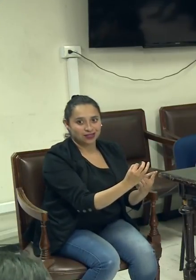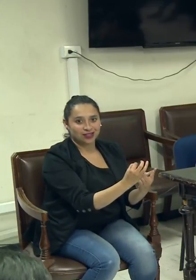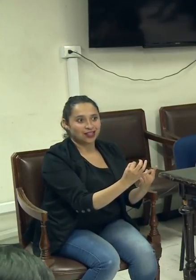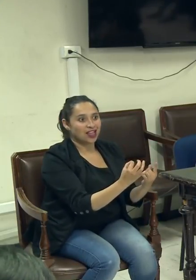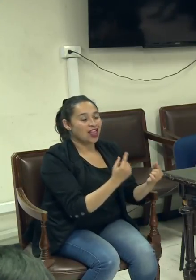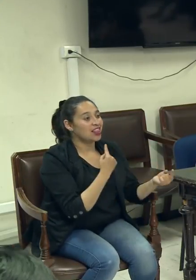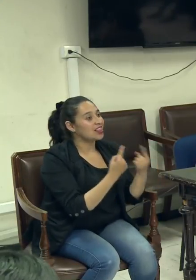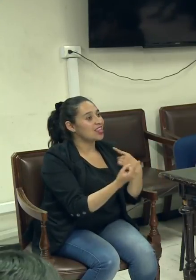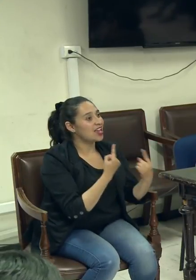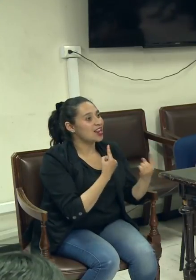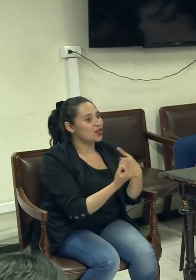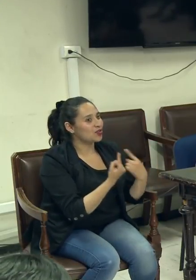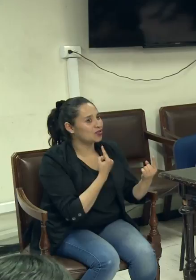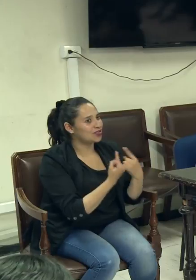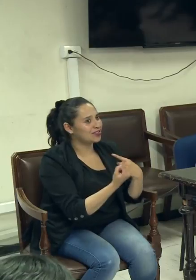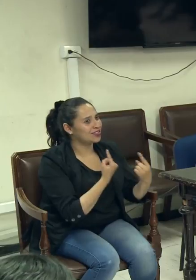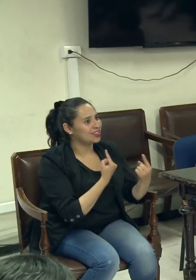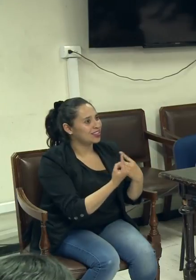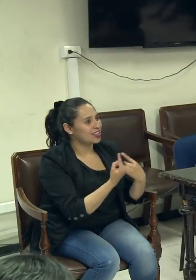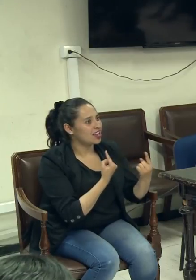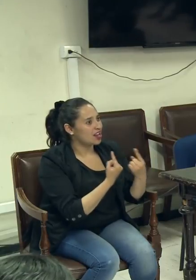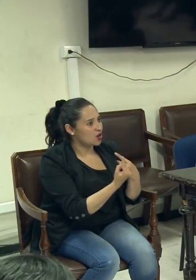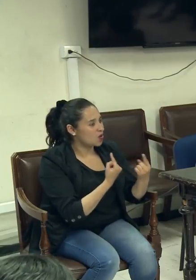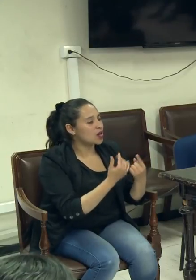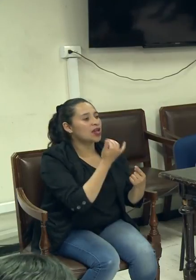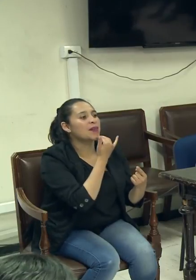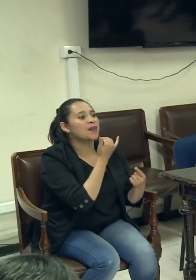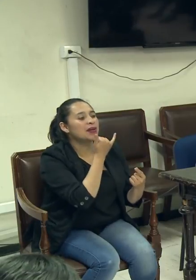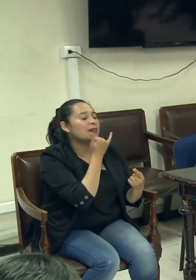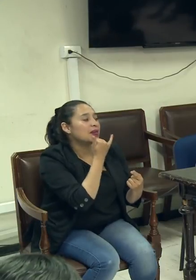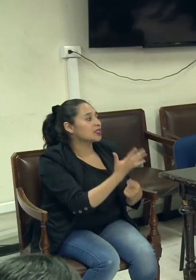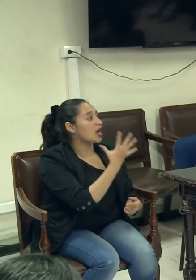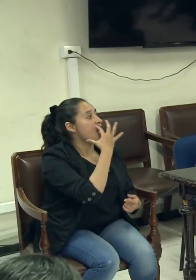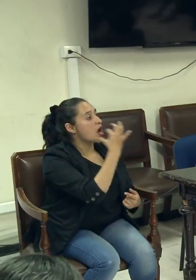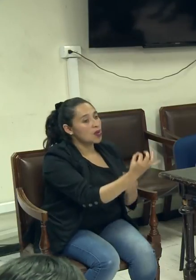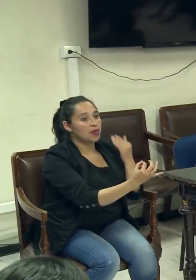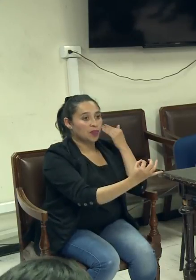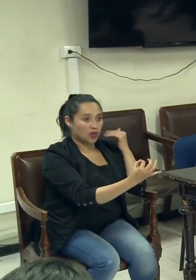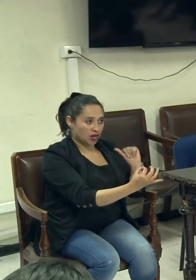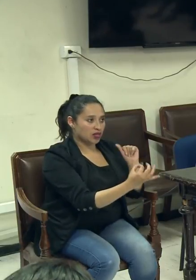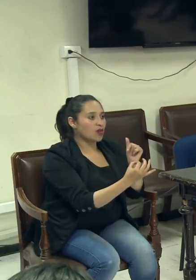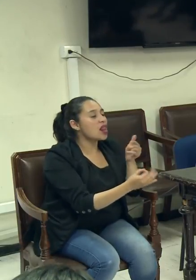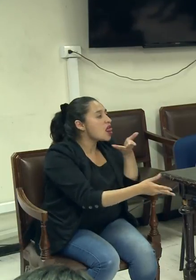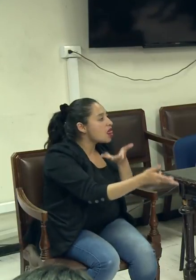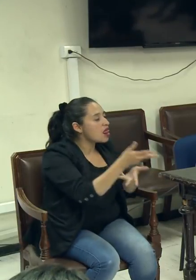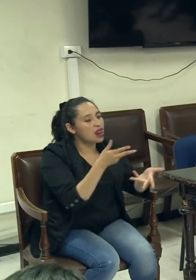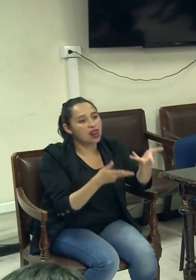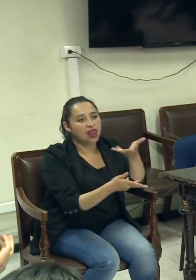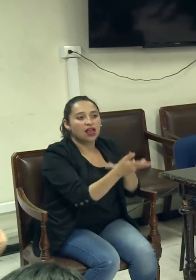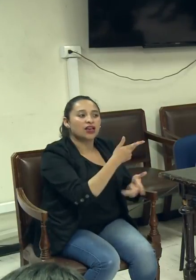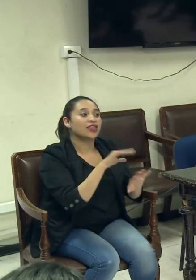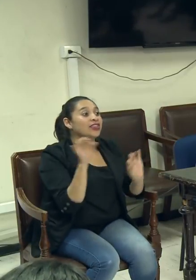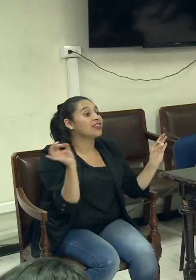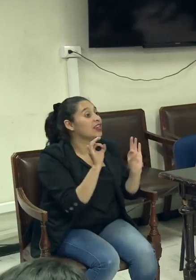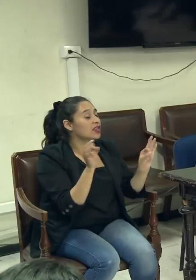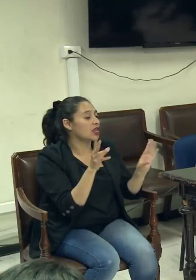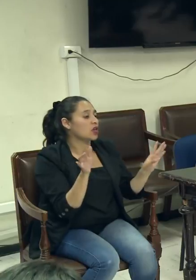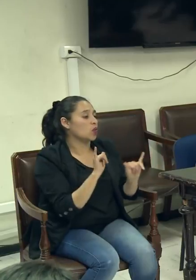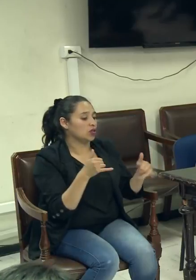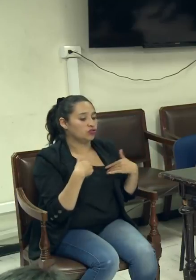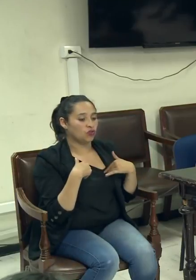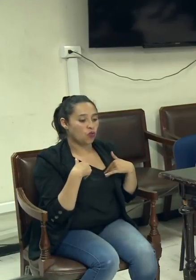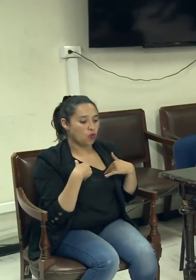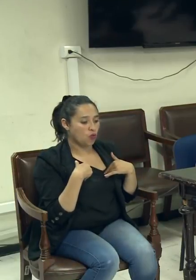las mujeres los obligan al diálogo, porque solo no lo hacen, porque nadie renuncia por sí solo a sus